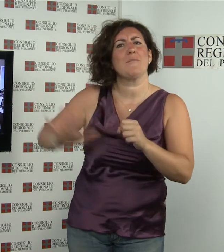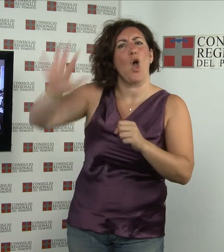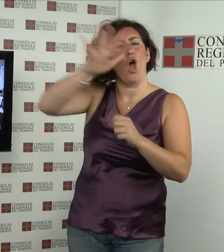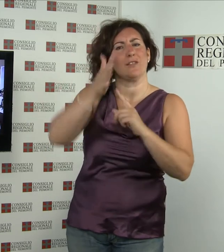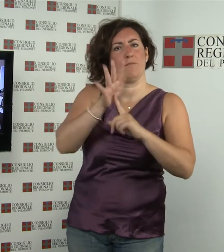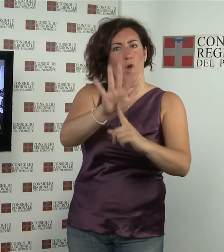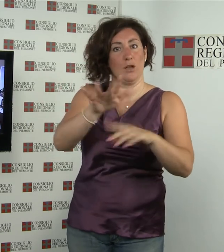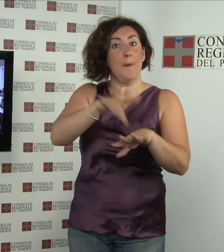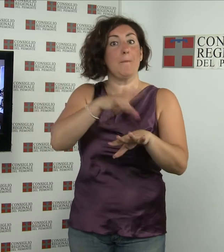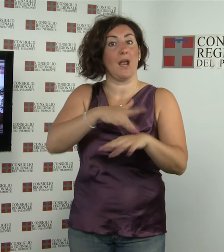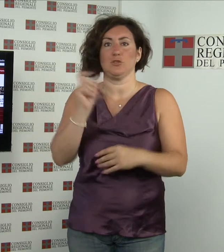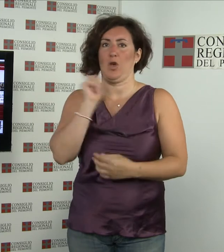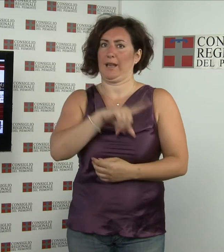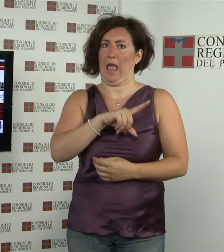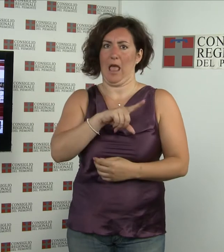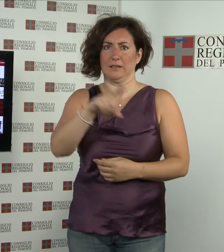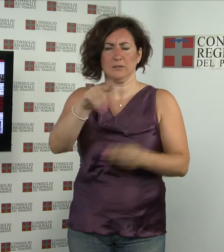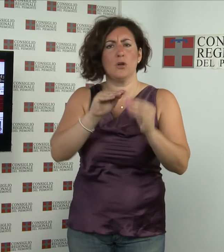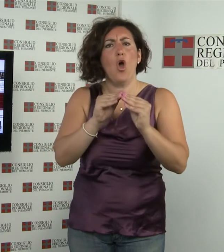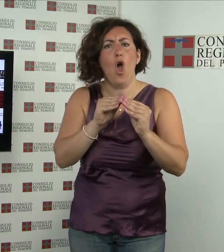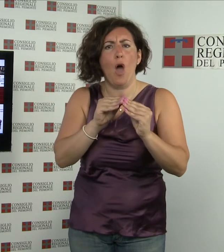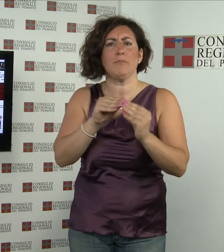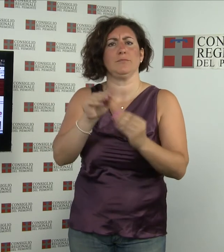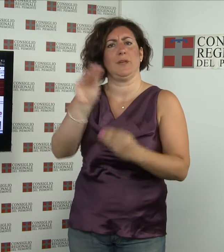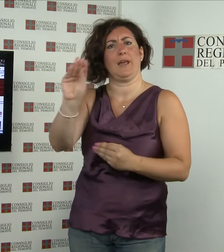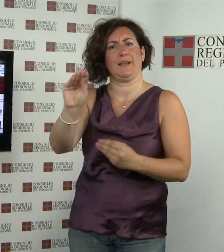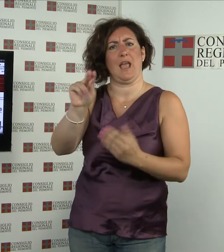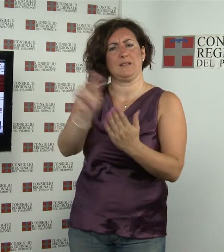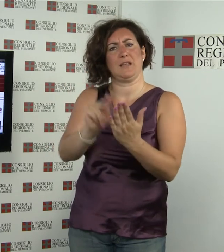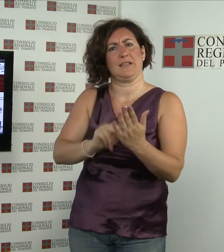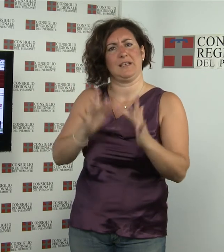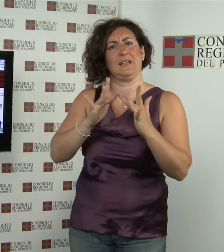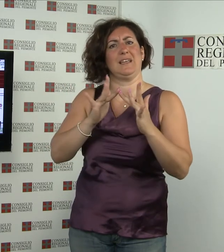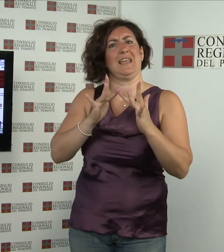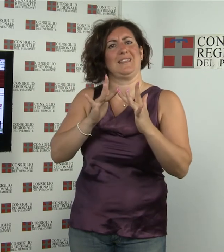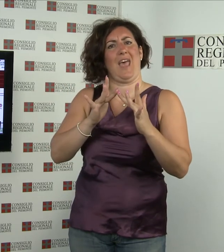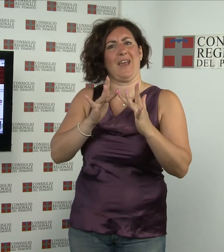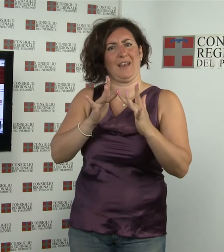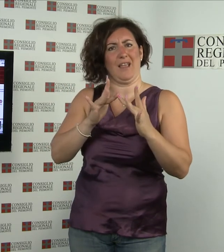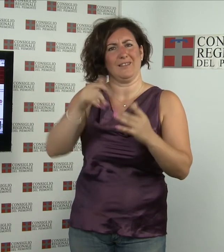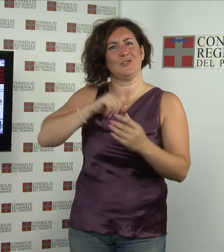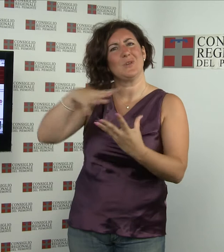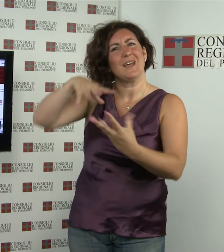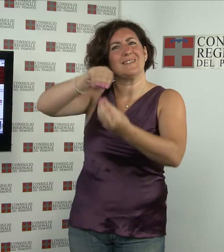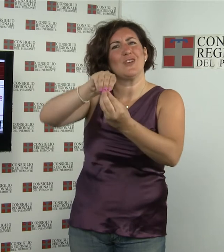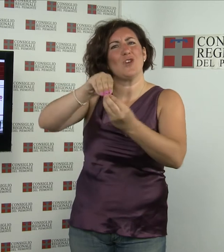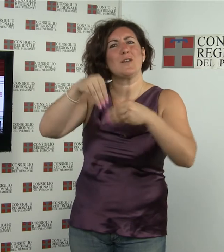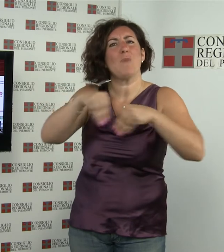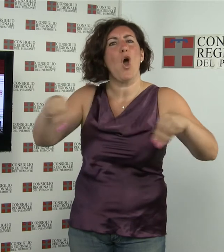è gratuito è sufficiente presentare una richiesta scritta sul sito internet nella sezione mostra del consiglio si trova il catalogo